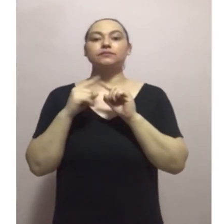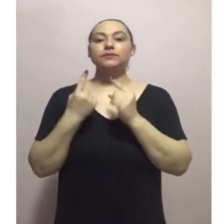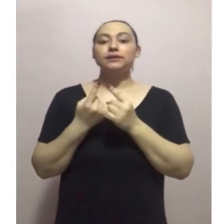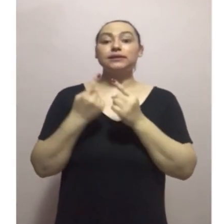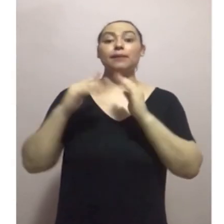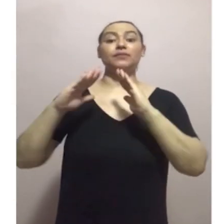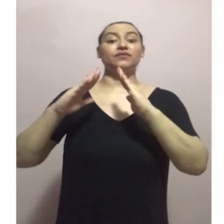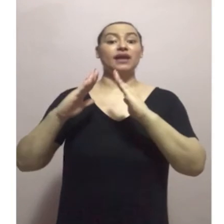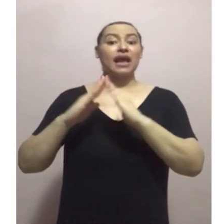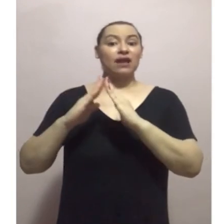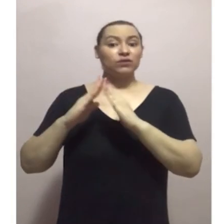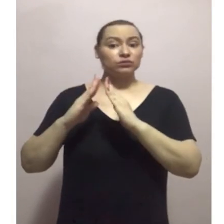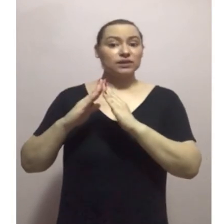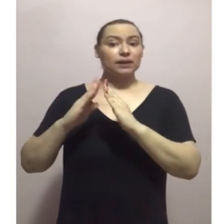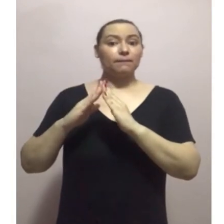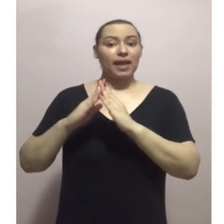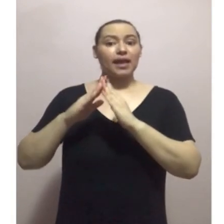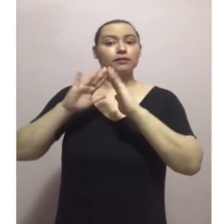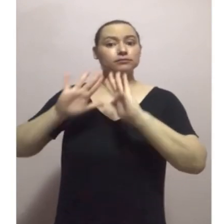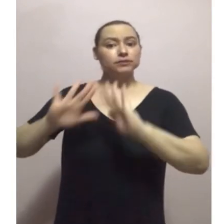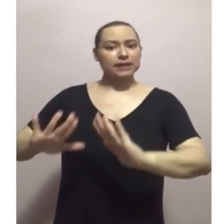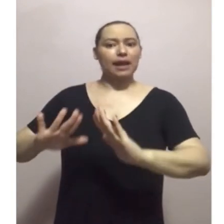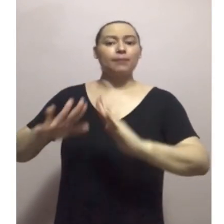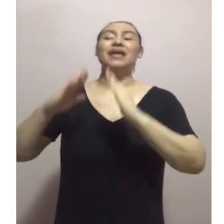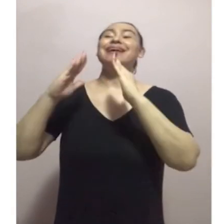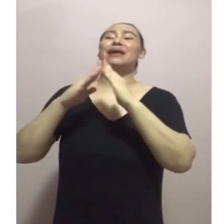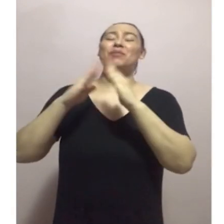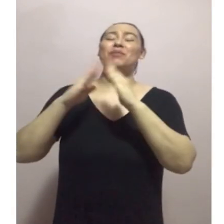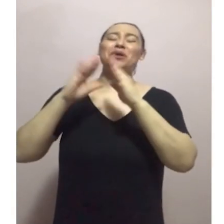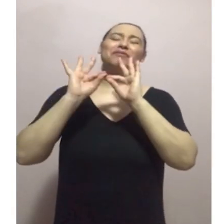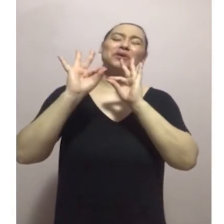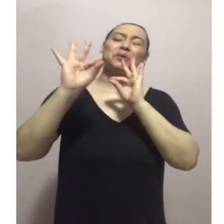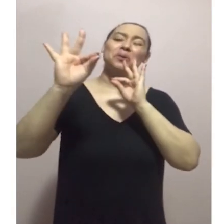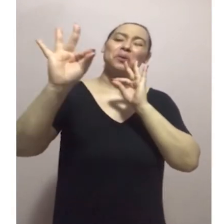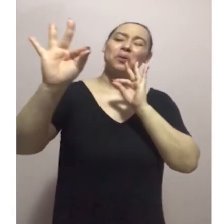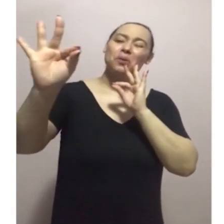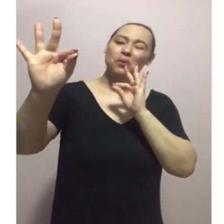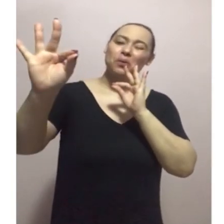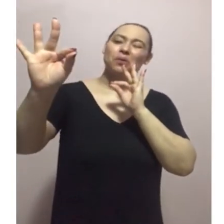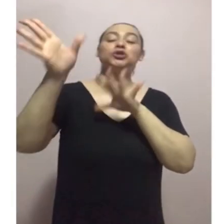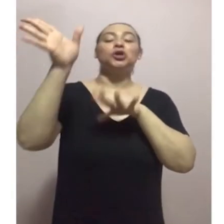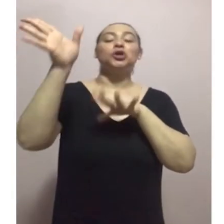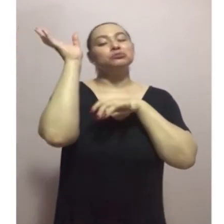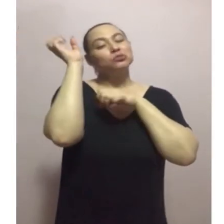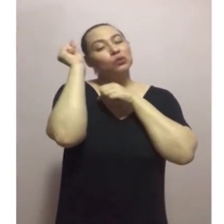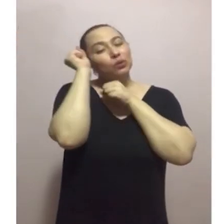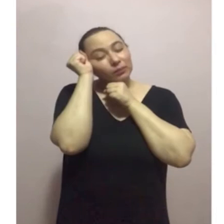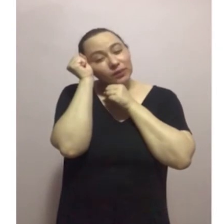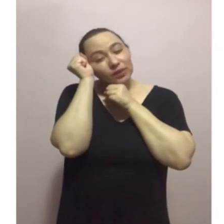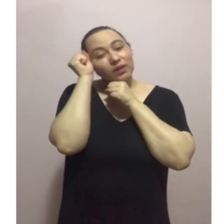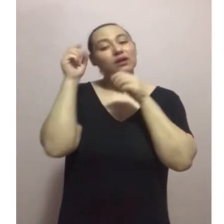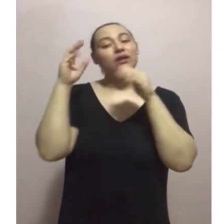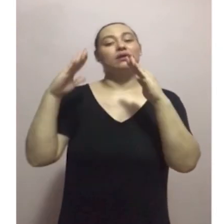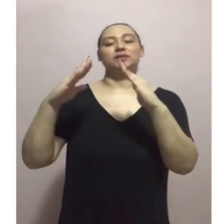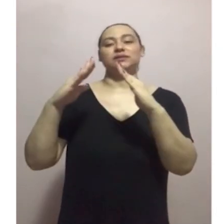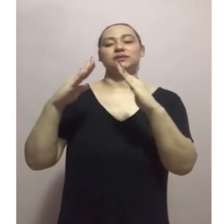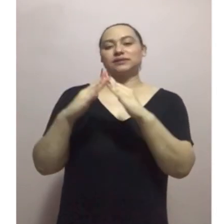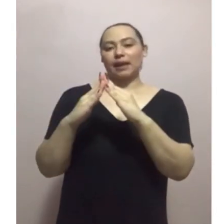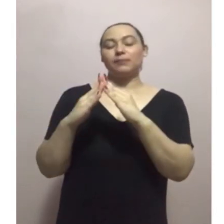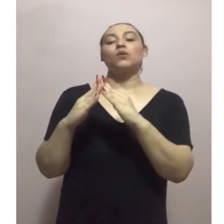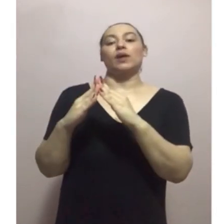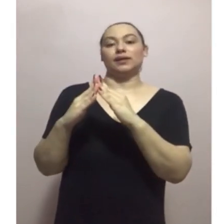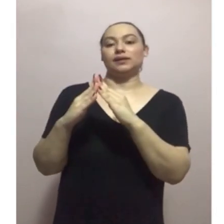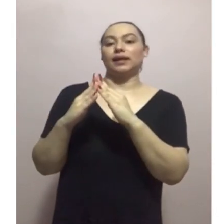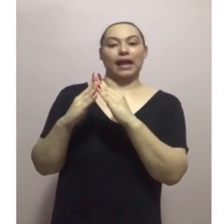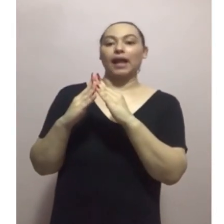tinha alguns que ficavam na casa de outros, quem morava mais longe ficou, né, dormindo na